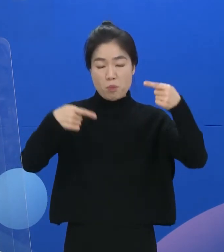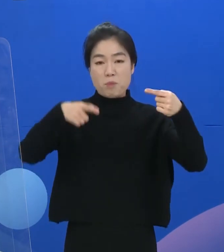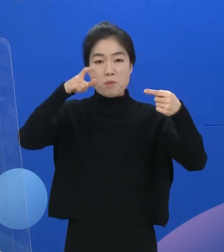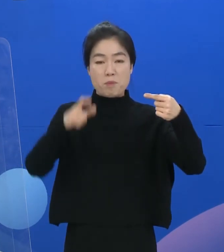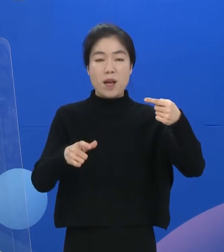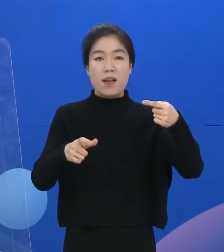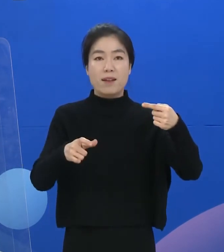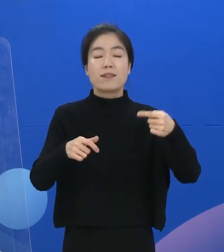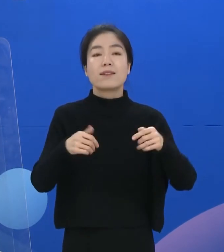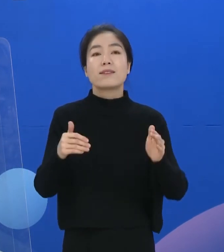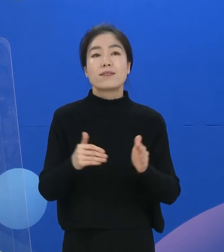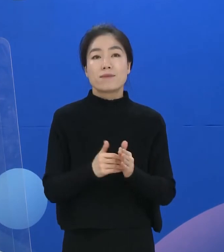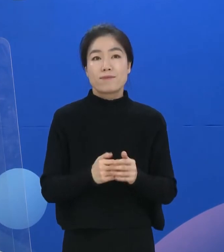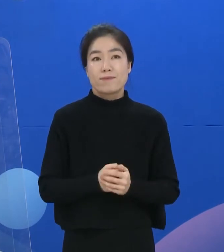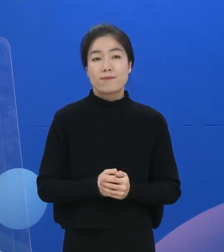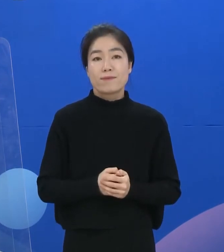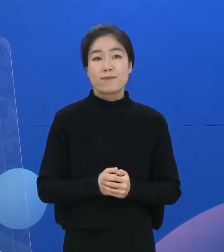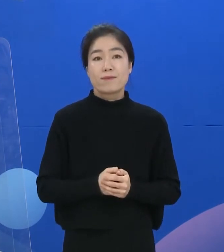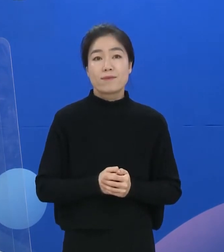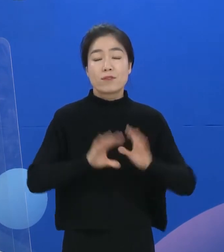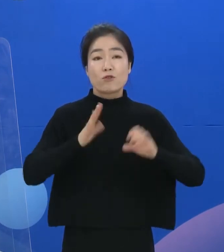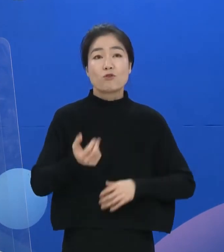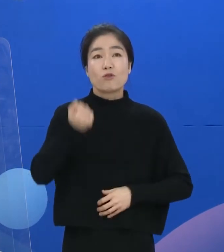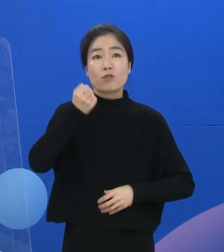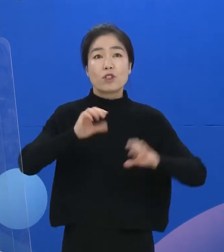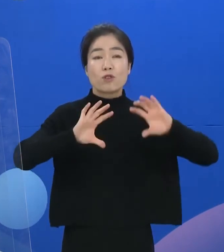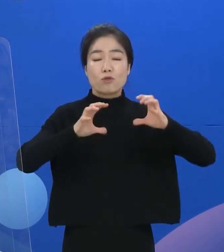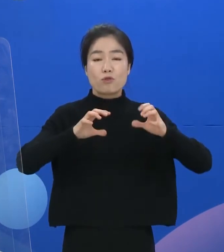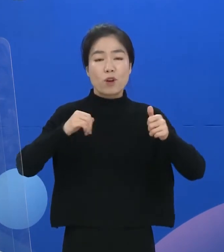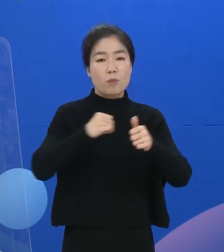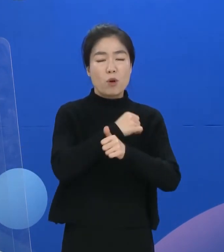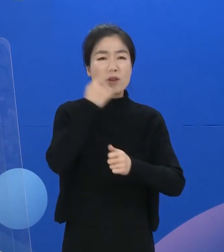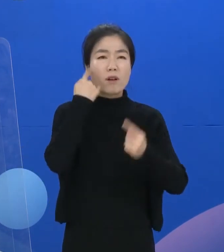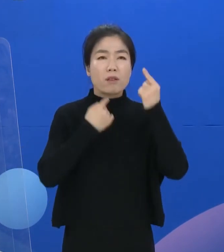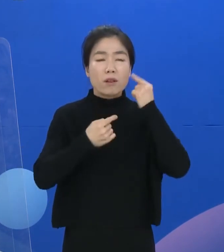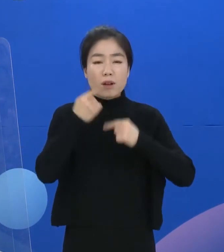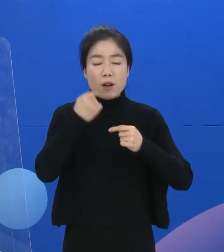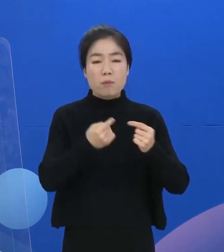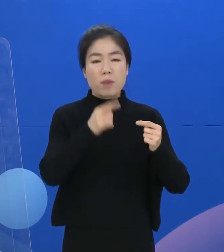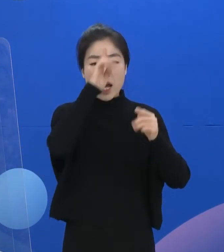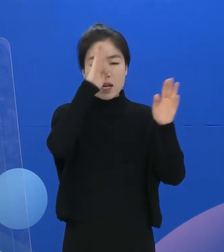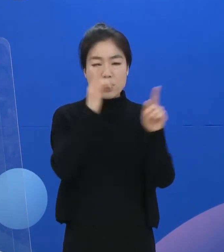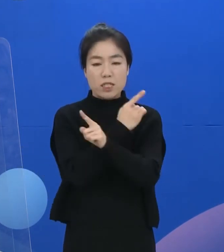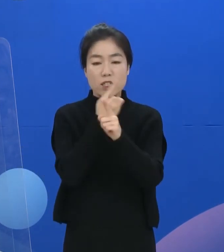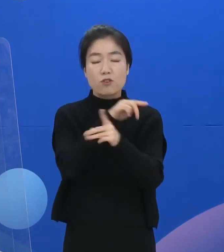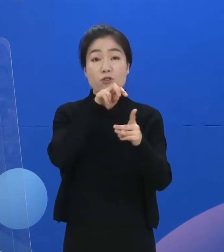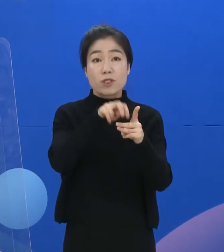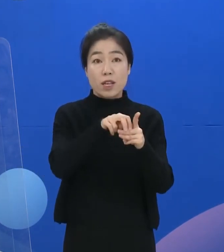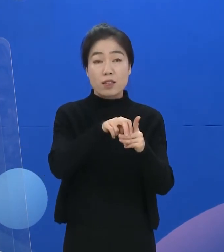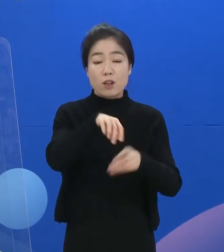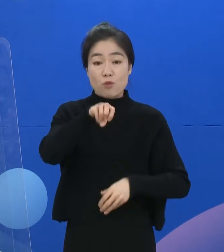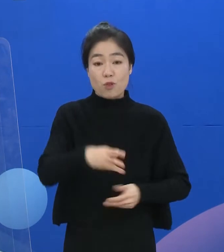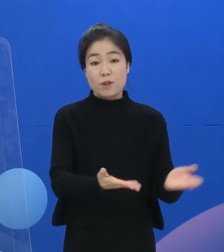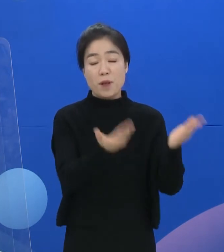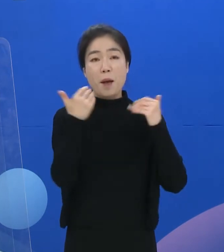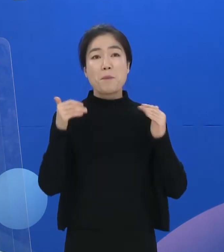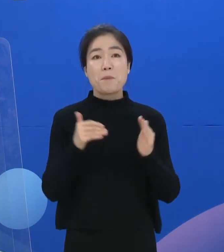아홉째 세계적인 민주 인권 대표 도시로 위상을 공고히 했습니다